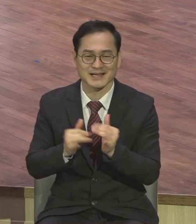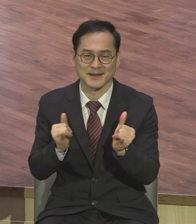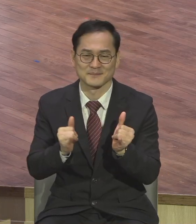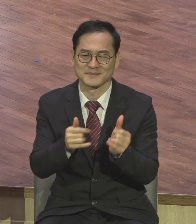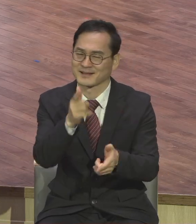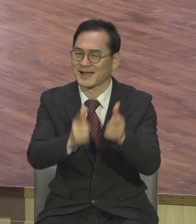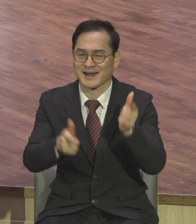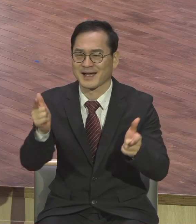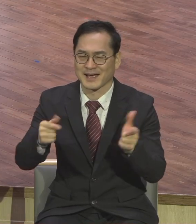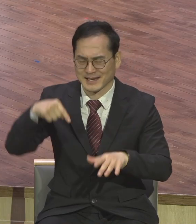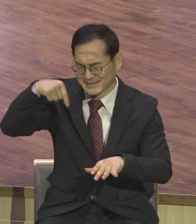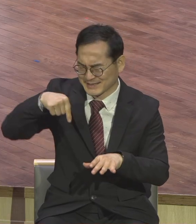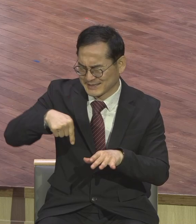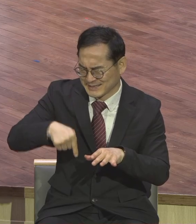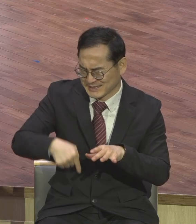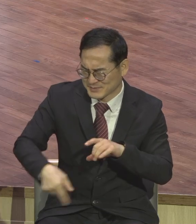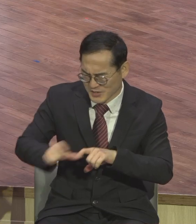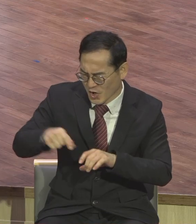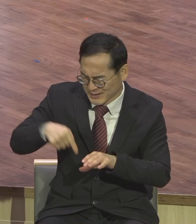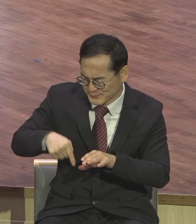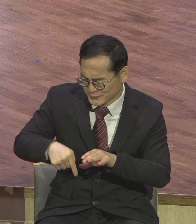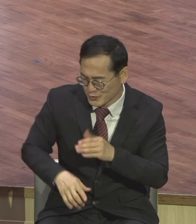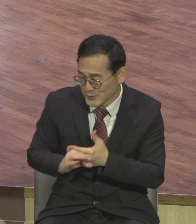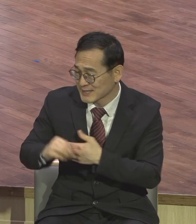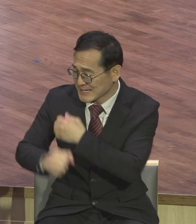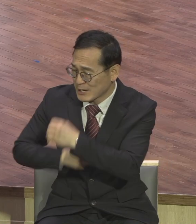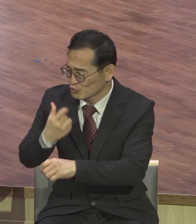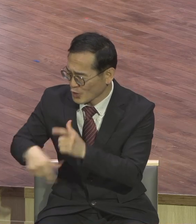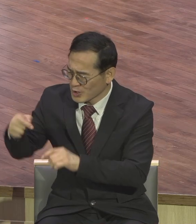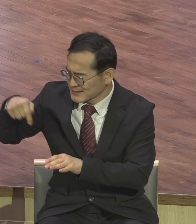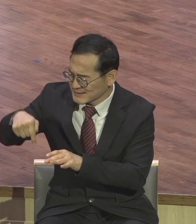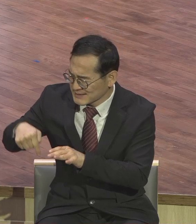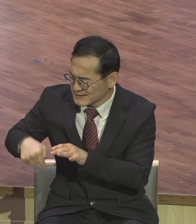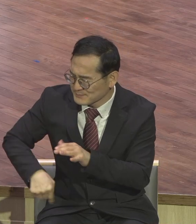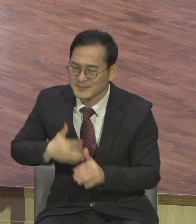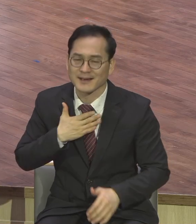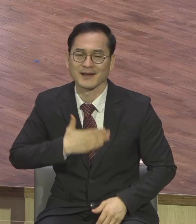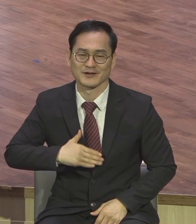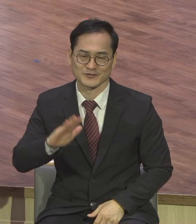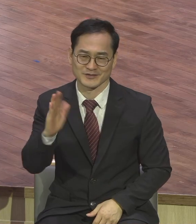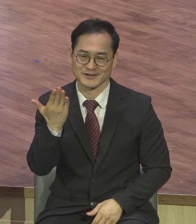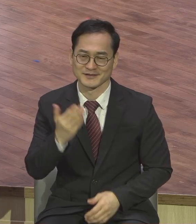알아갈수록 너는 자유인이 된다. 참 자유인.